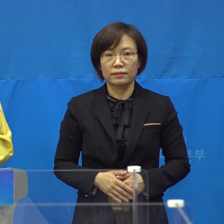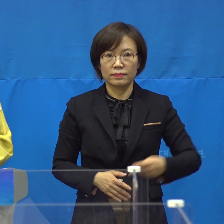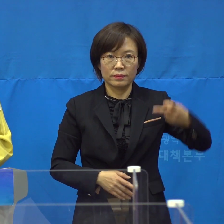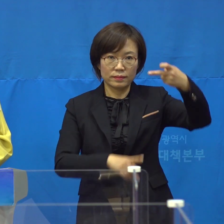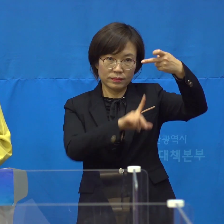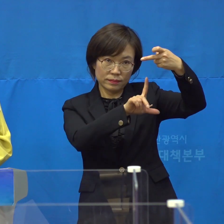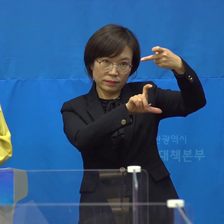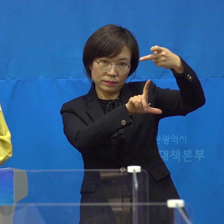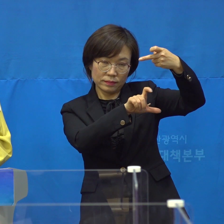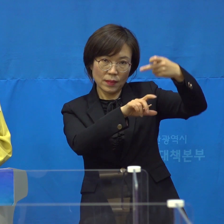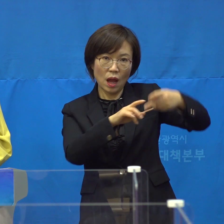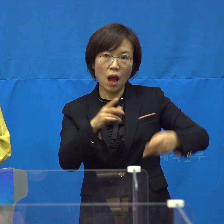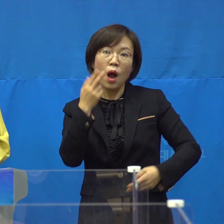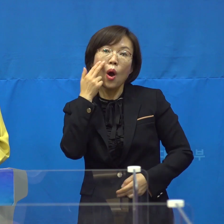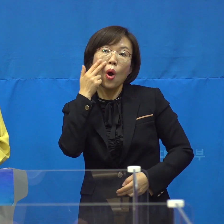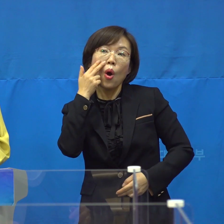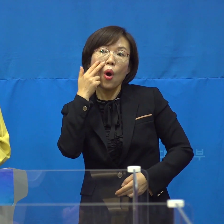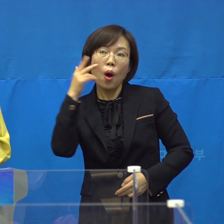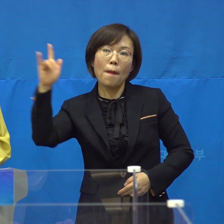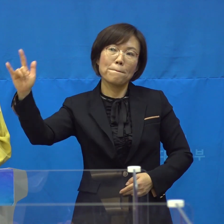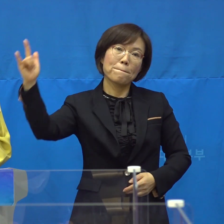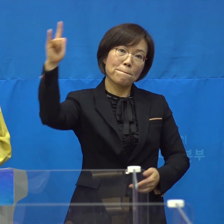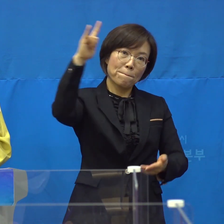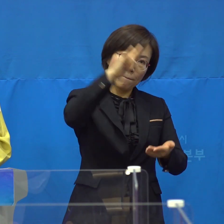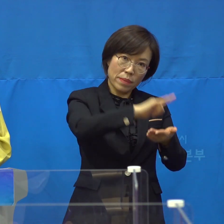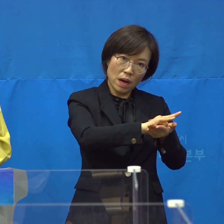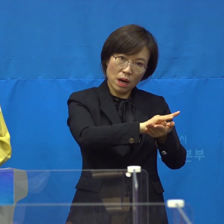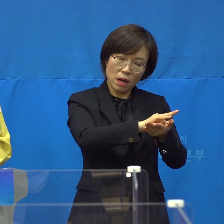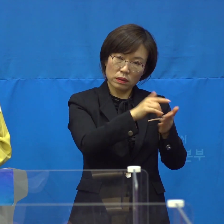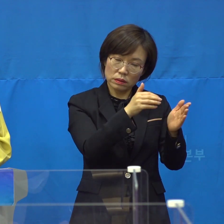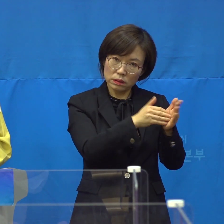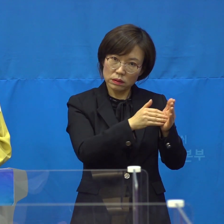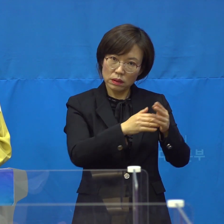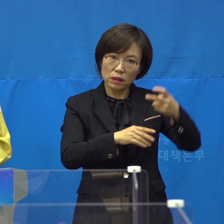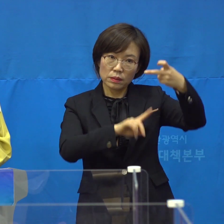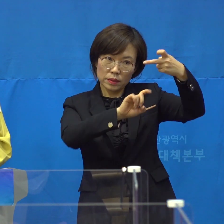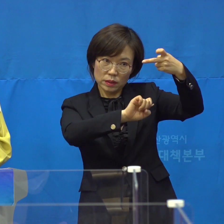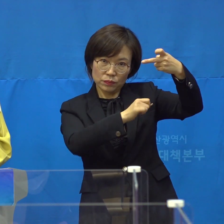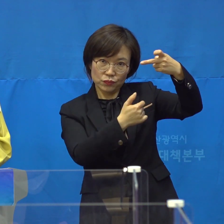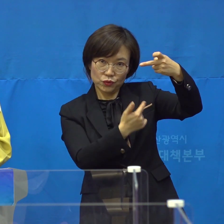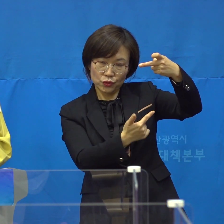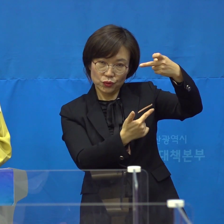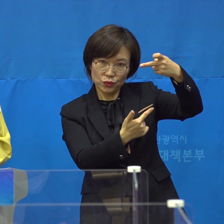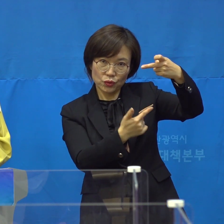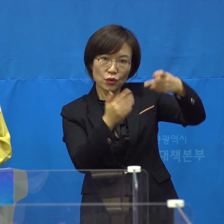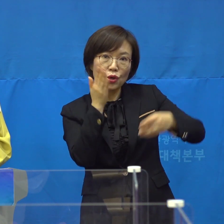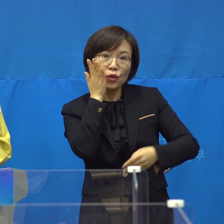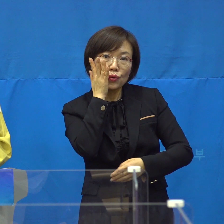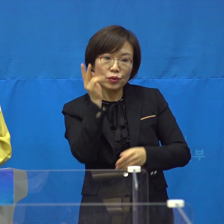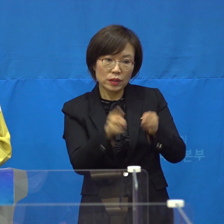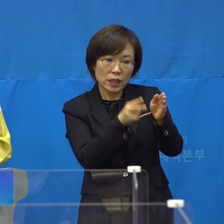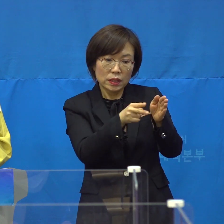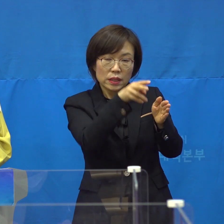12월 15일 미국에서 입국을 했고 12월 16일